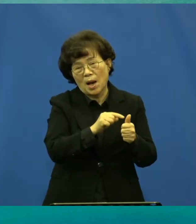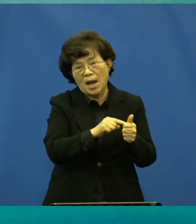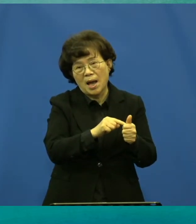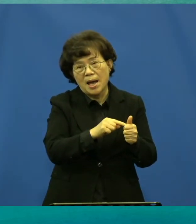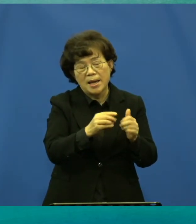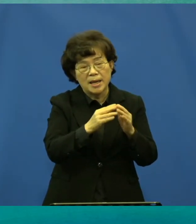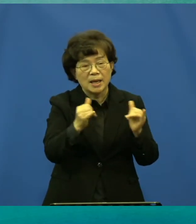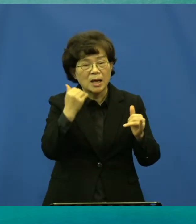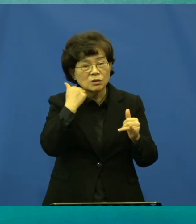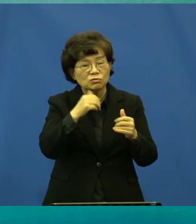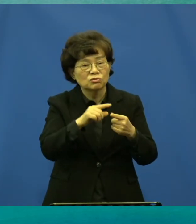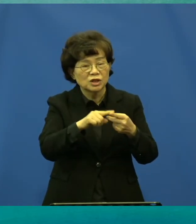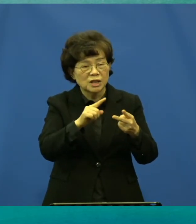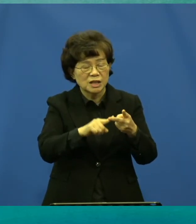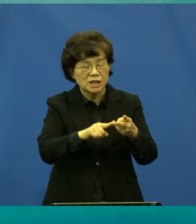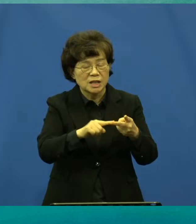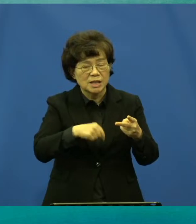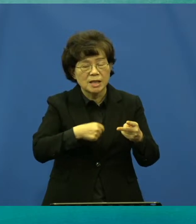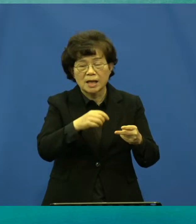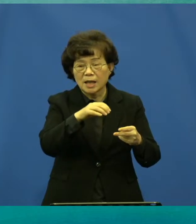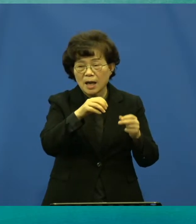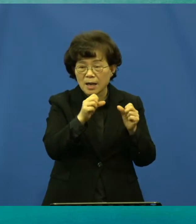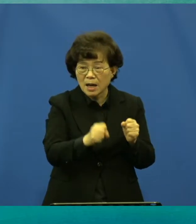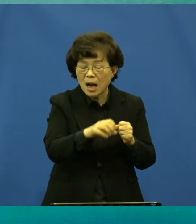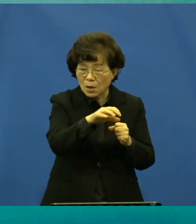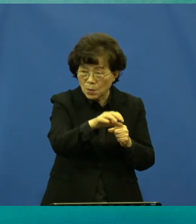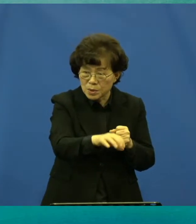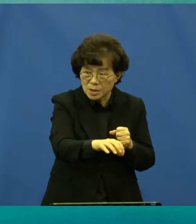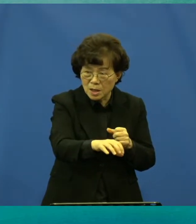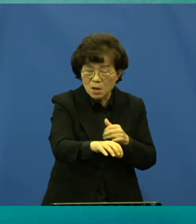인간은 누구나 자기의 공간을 원합니다.